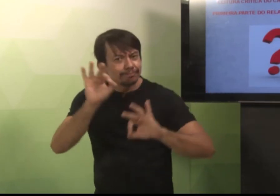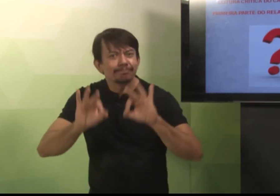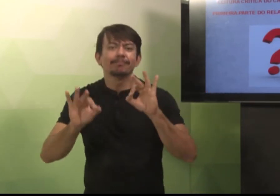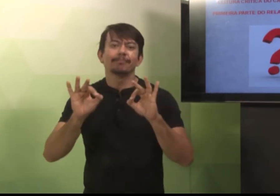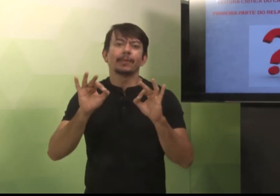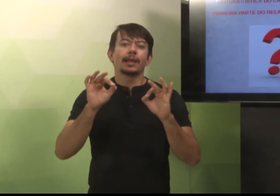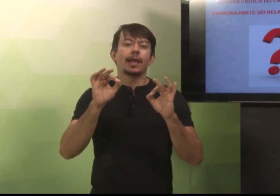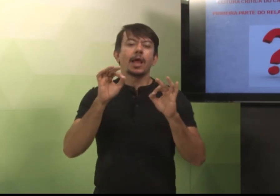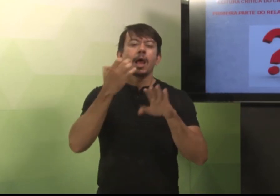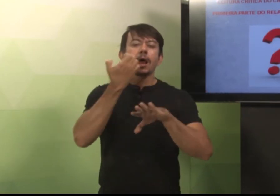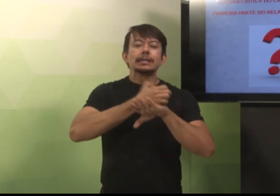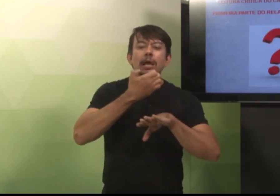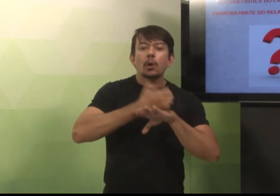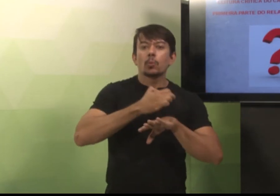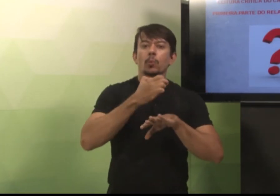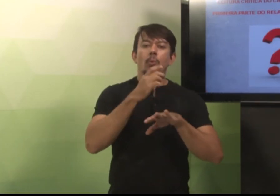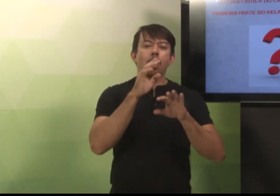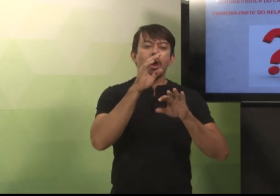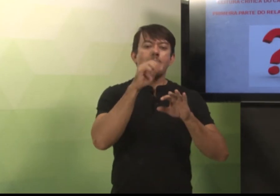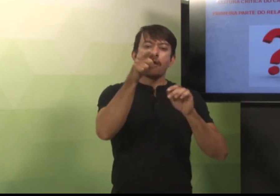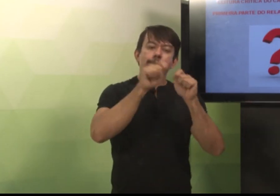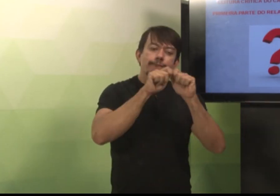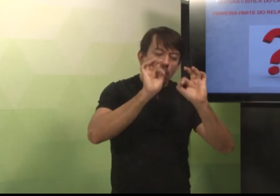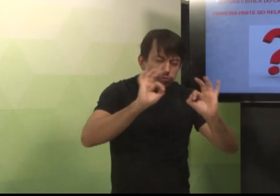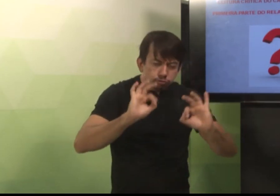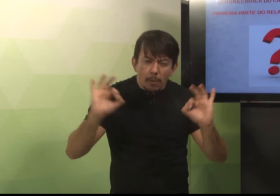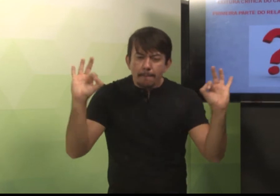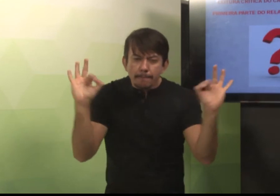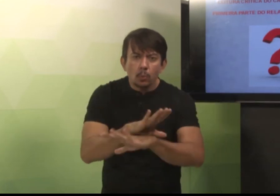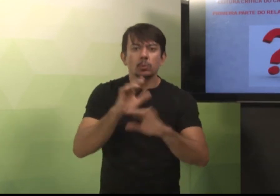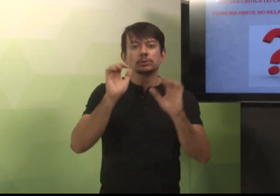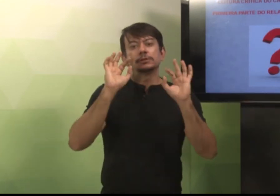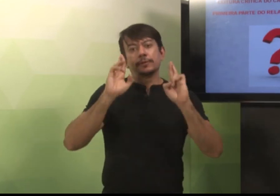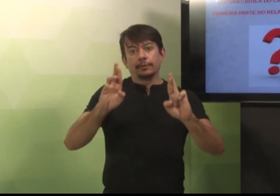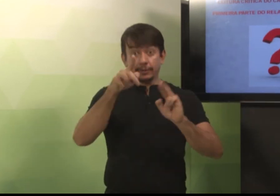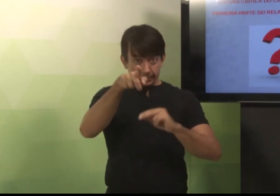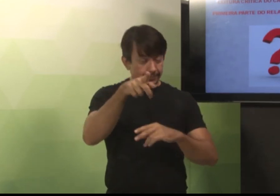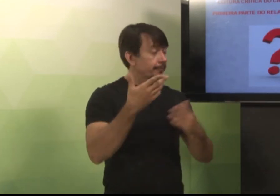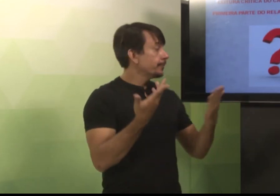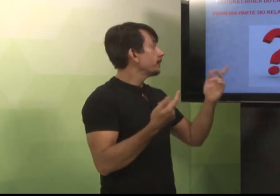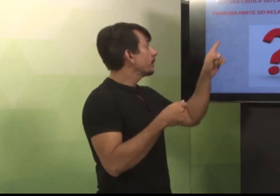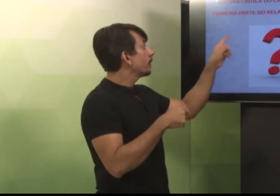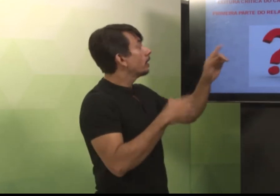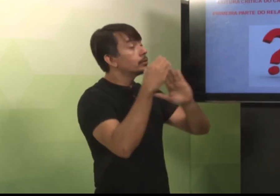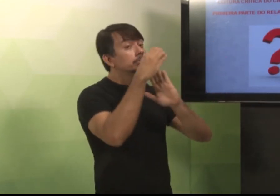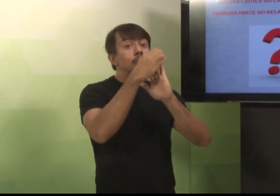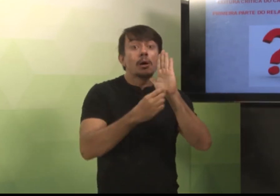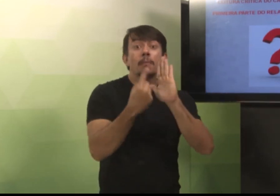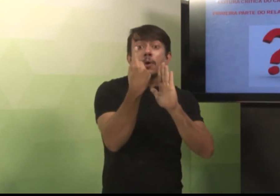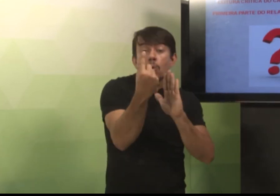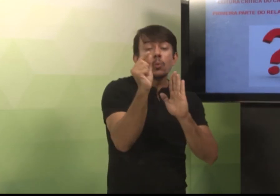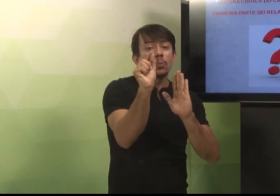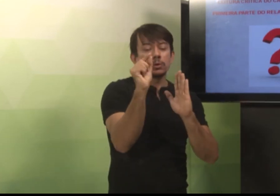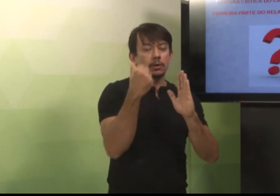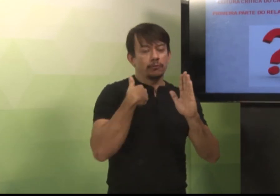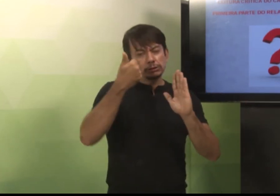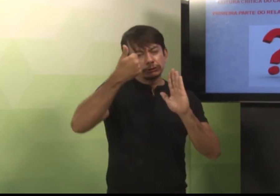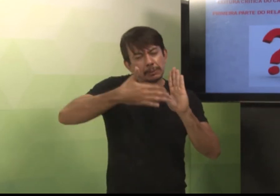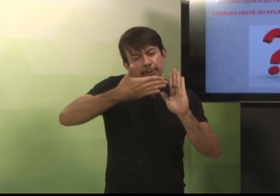que persistam, organizem o seu estágio, preparem, ok? Então,